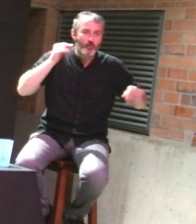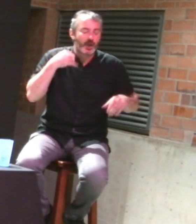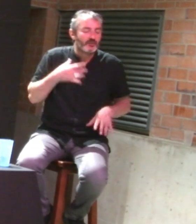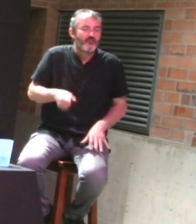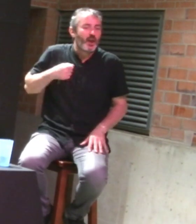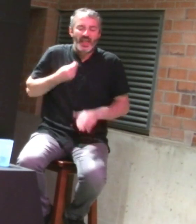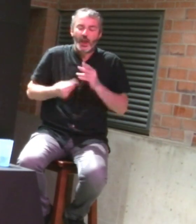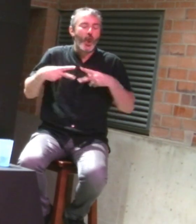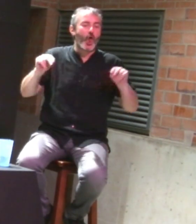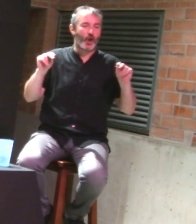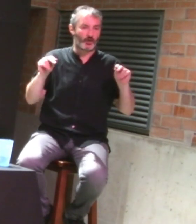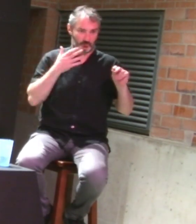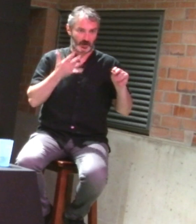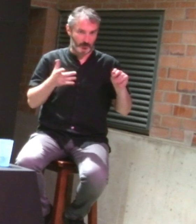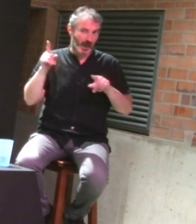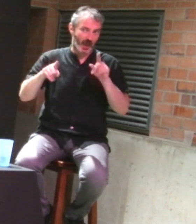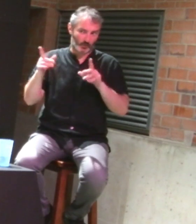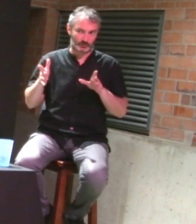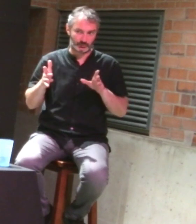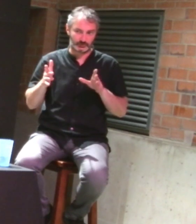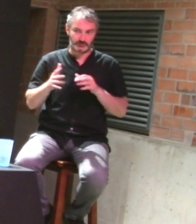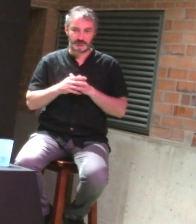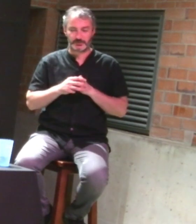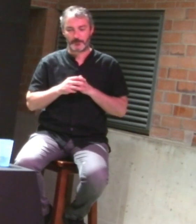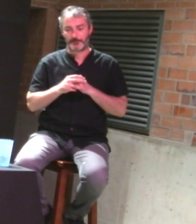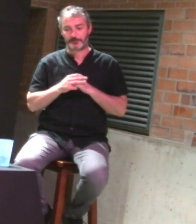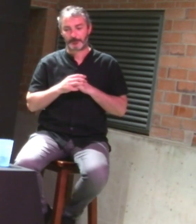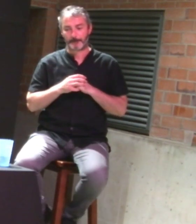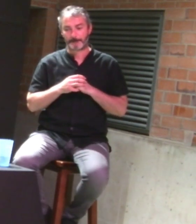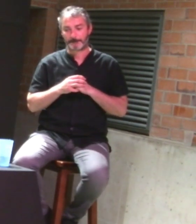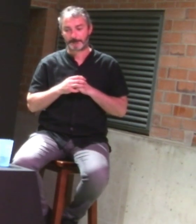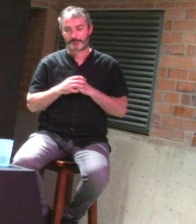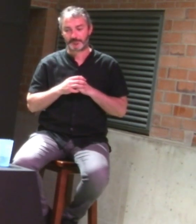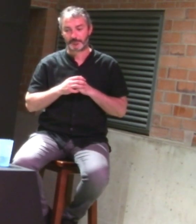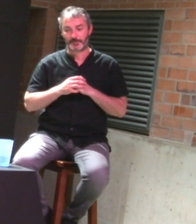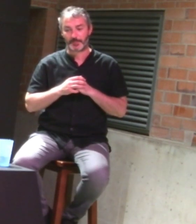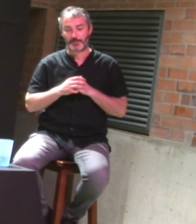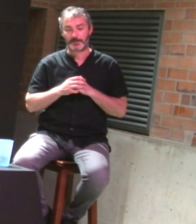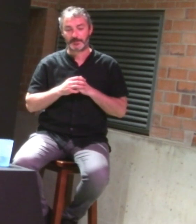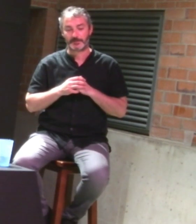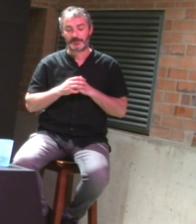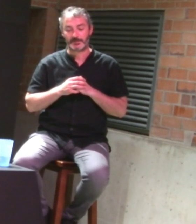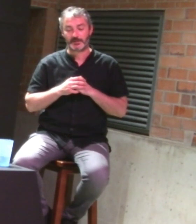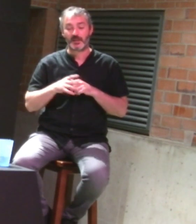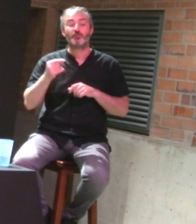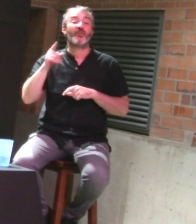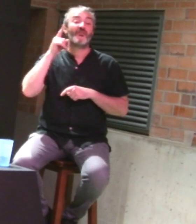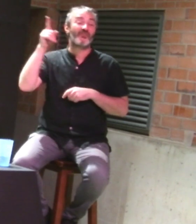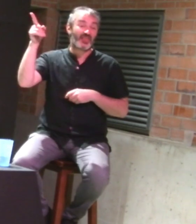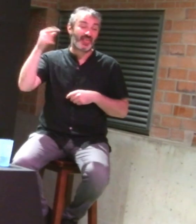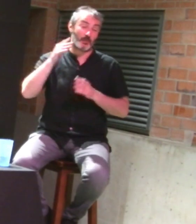o posarà en boga la Maria Watt i altres lliurepensadores franceses molt properes a uns corrents que es